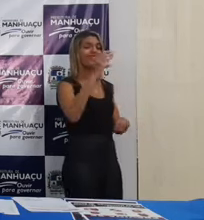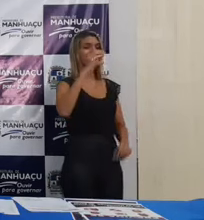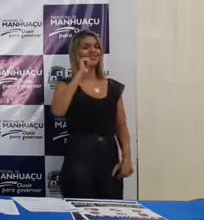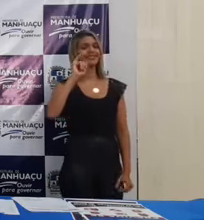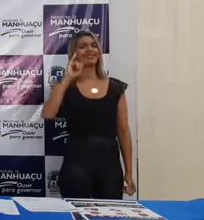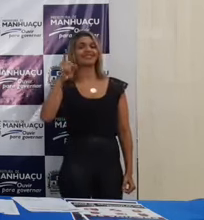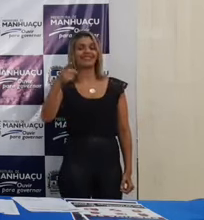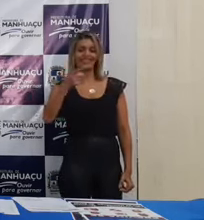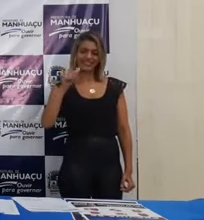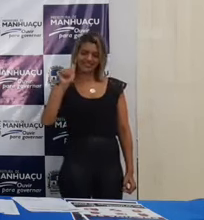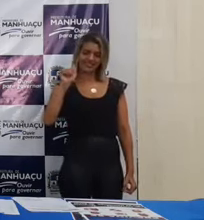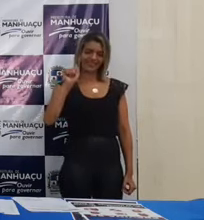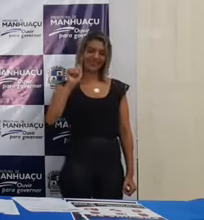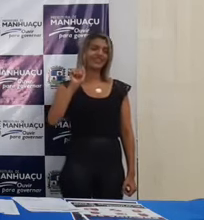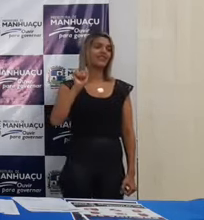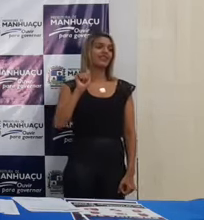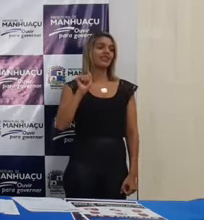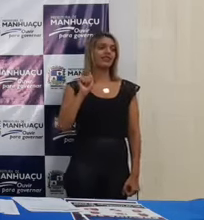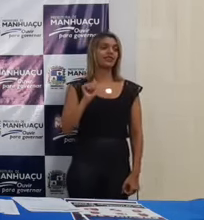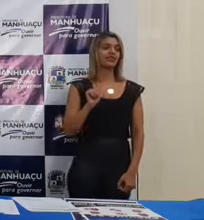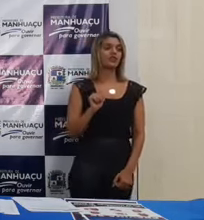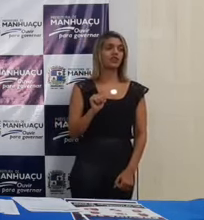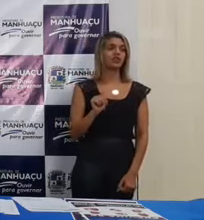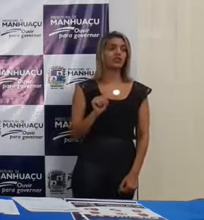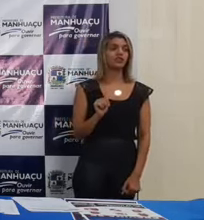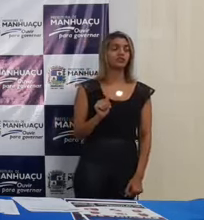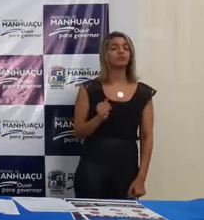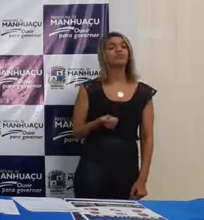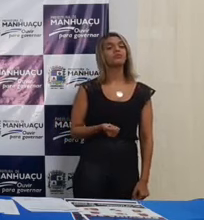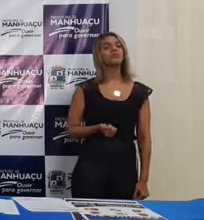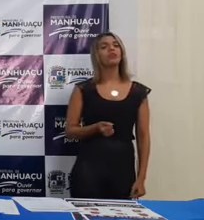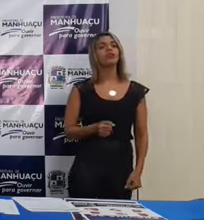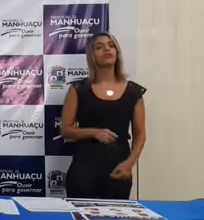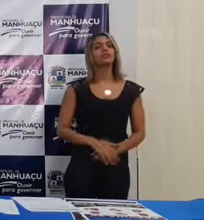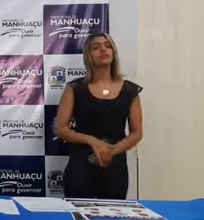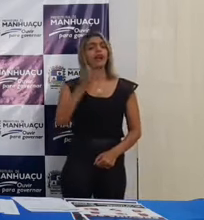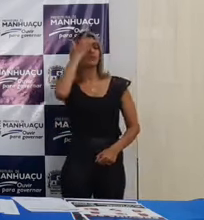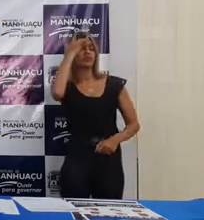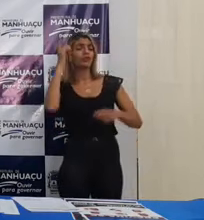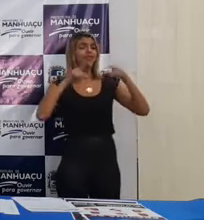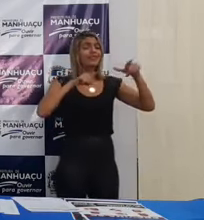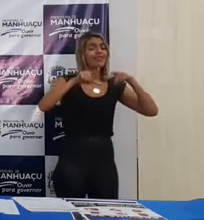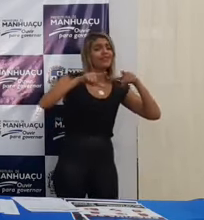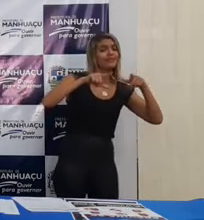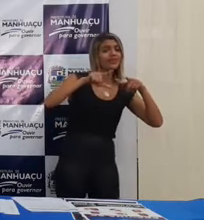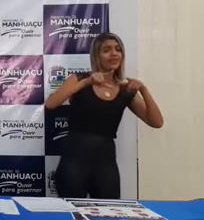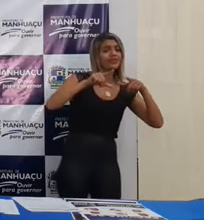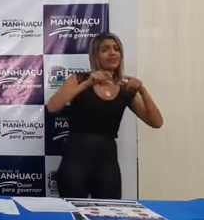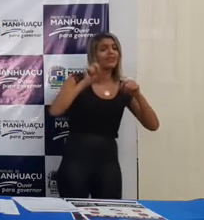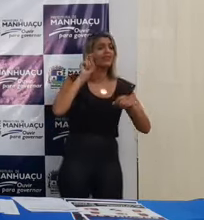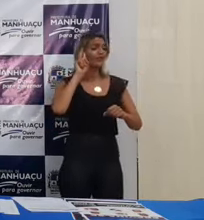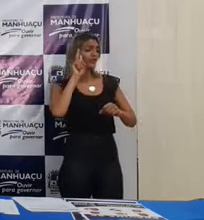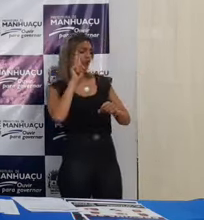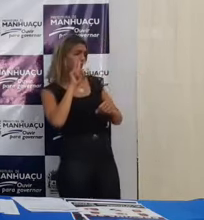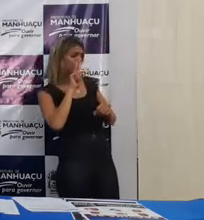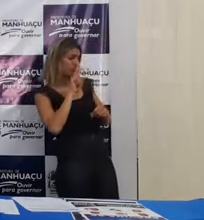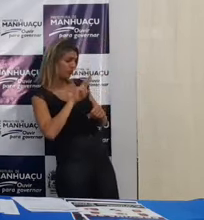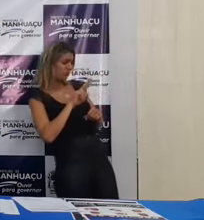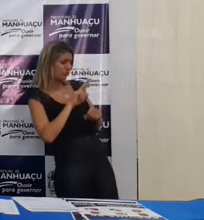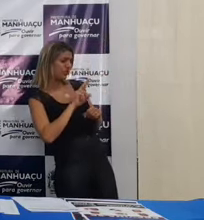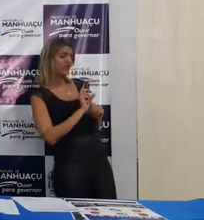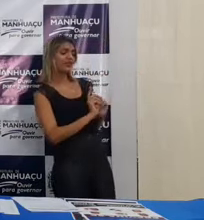é só o compromisso do pessoal da Caixa para poder manter o distanciamento ou poderia ter um fiscal da Prefeitura também? Porque eu acabei de passar ali agora, ali, eu vi pessoas na fila